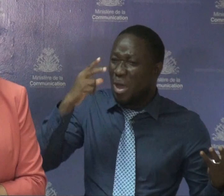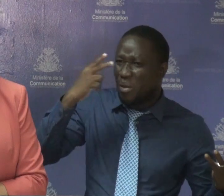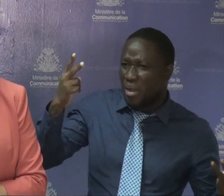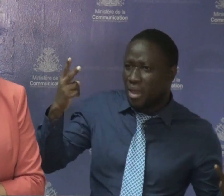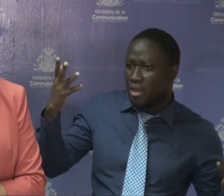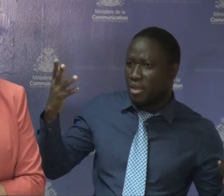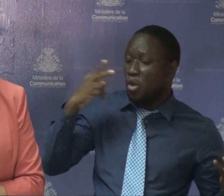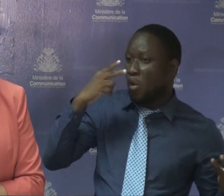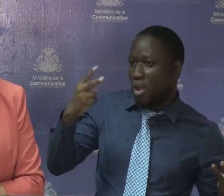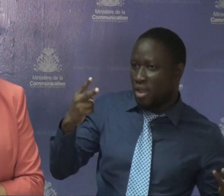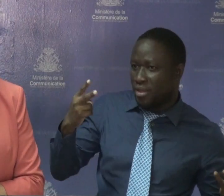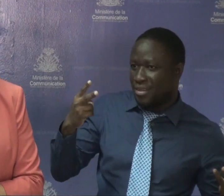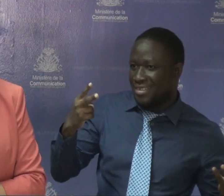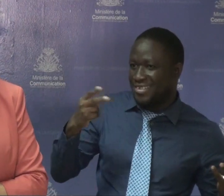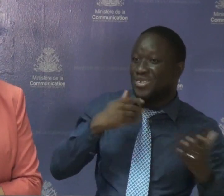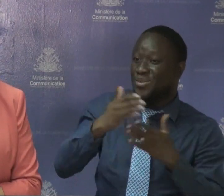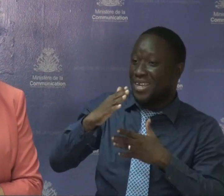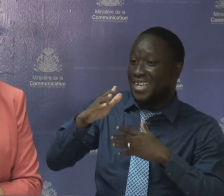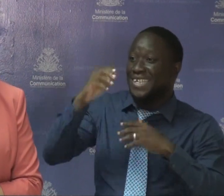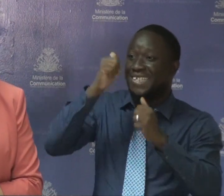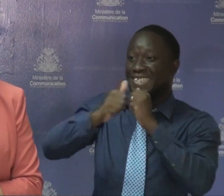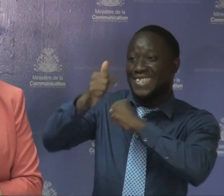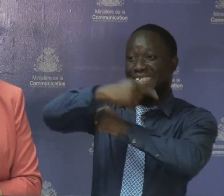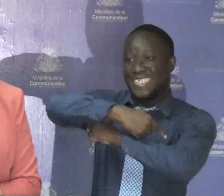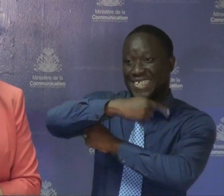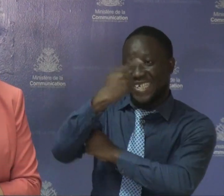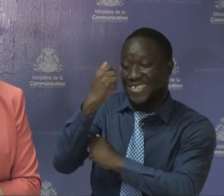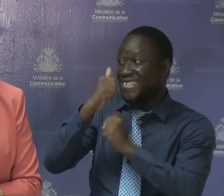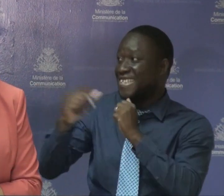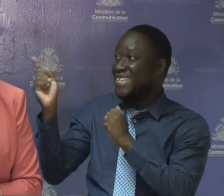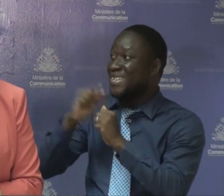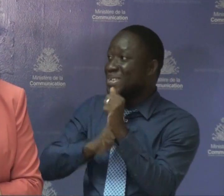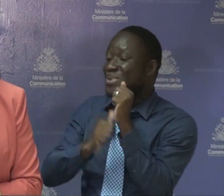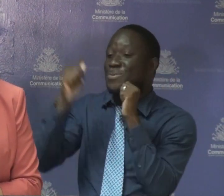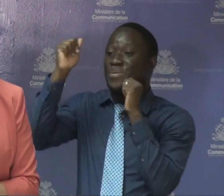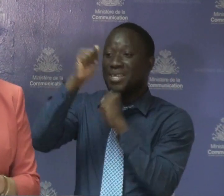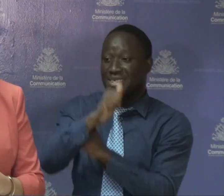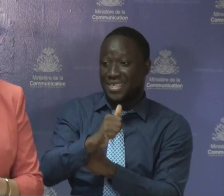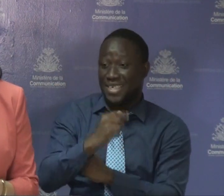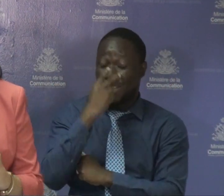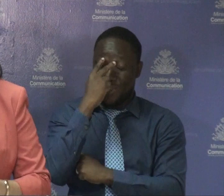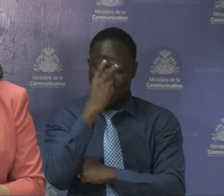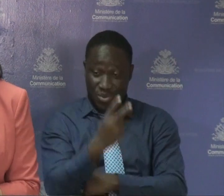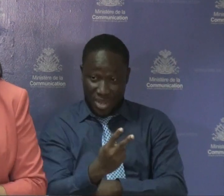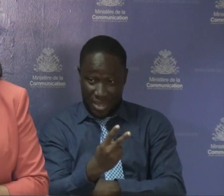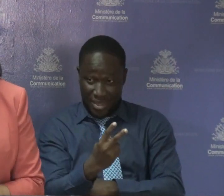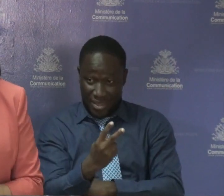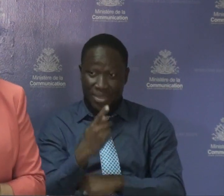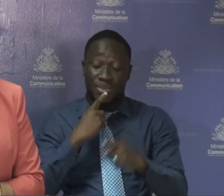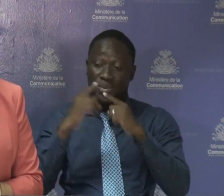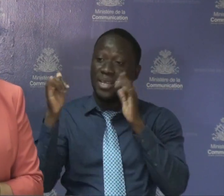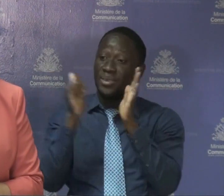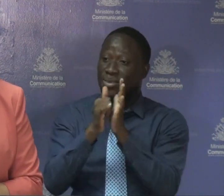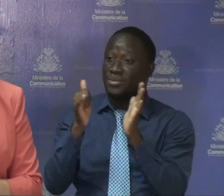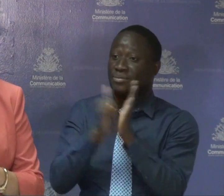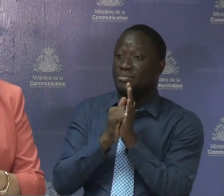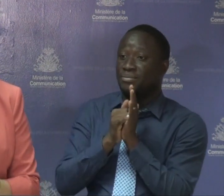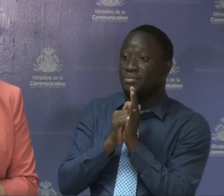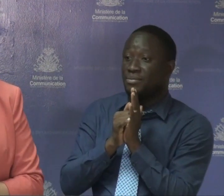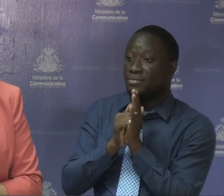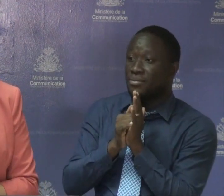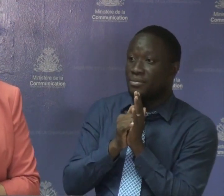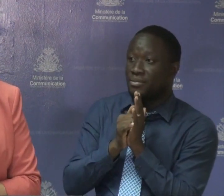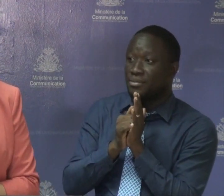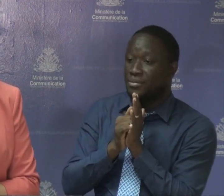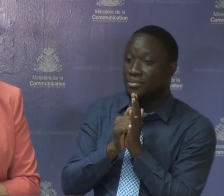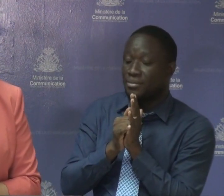ouais et ça son bagage que chaque jour que chaque côté m'a passé et que moi ouais nous parler de ça et au niveau de du conseil